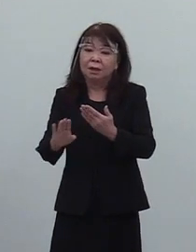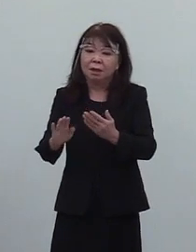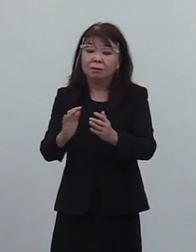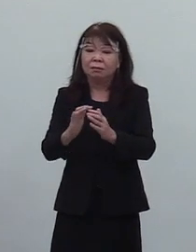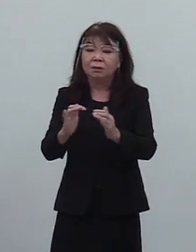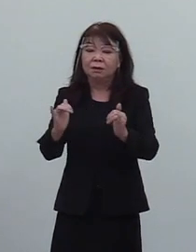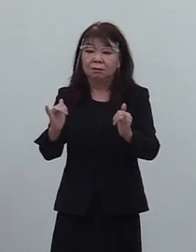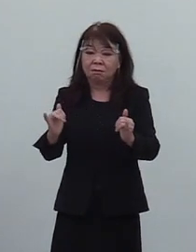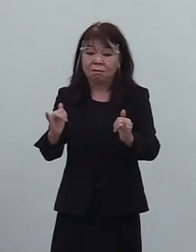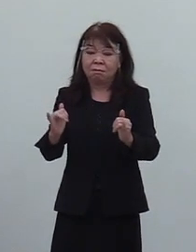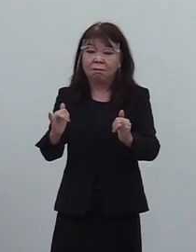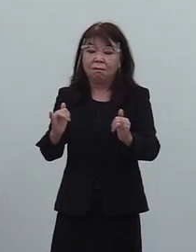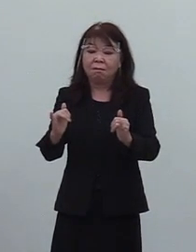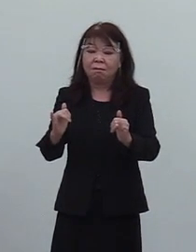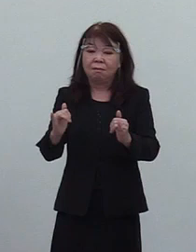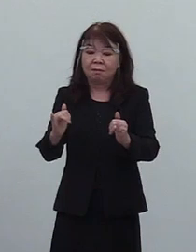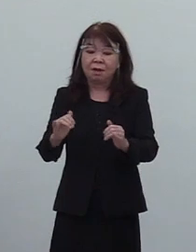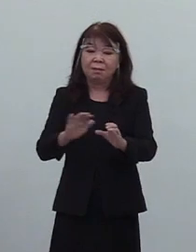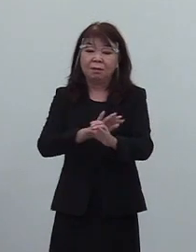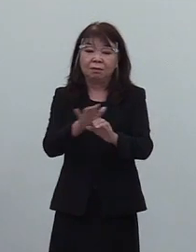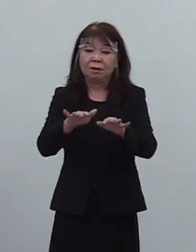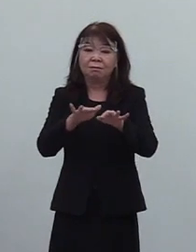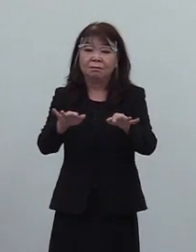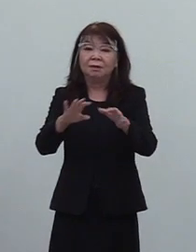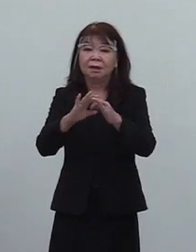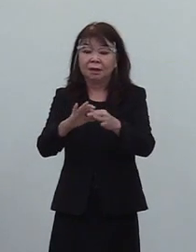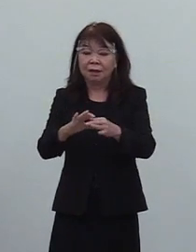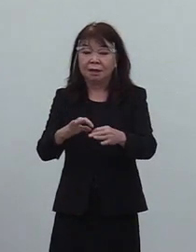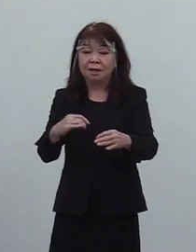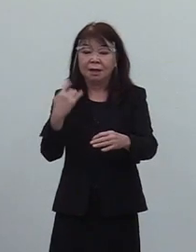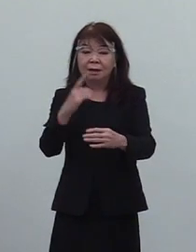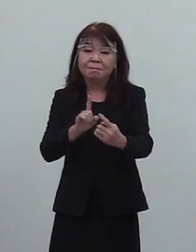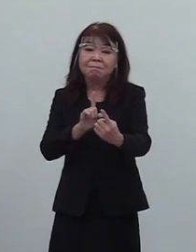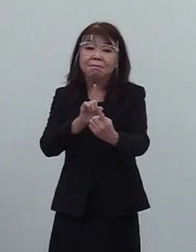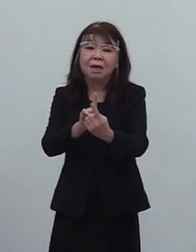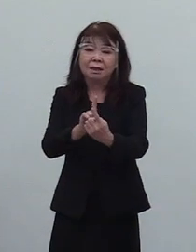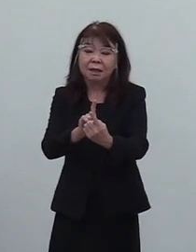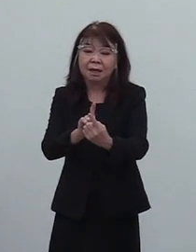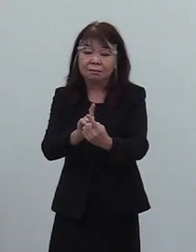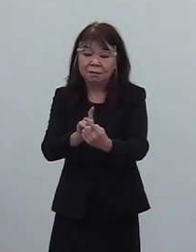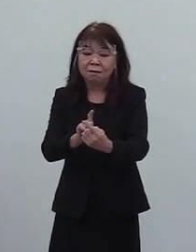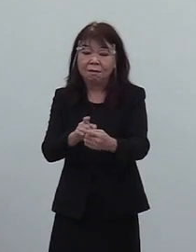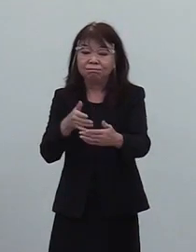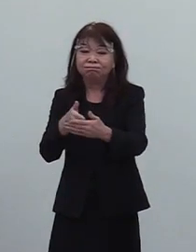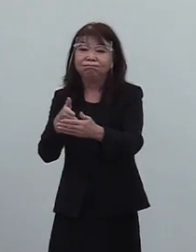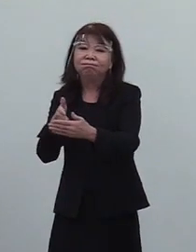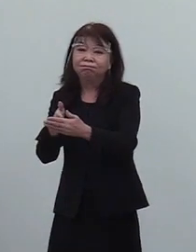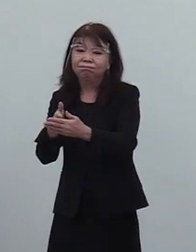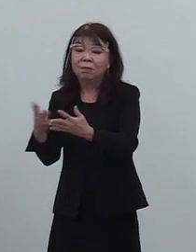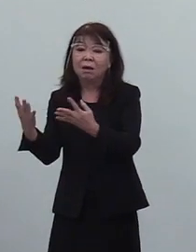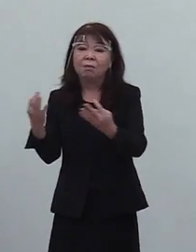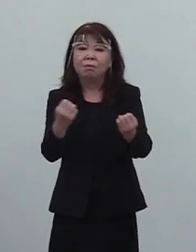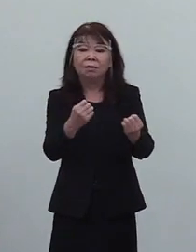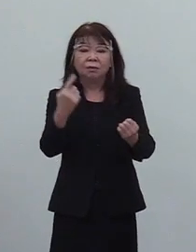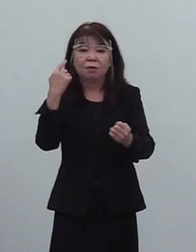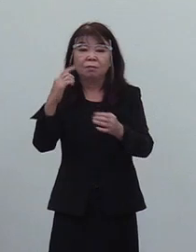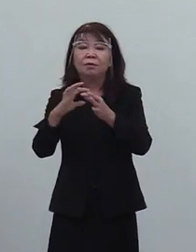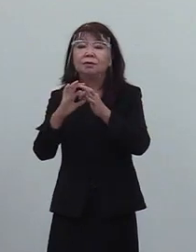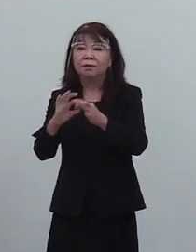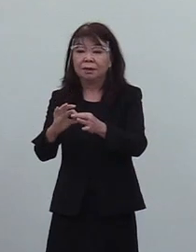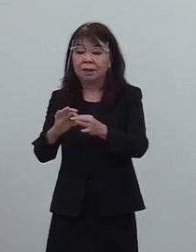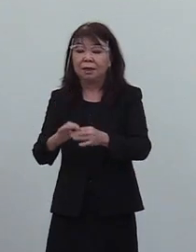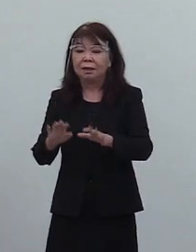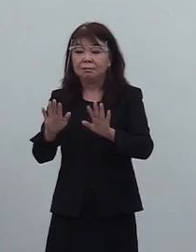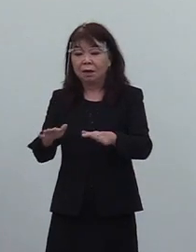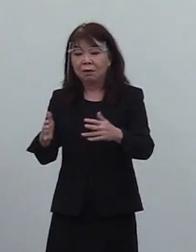手の施設はコロナが流行してから面会も極度に制限されておられるところがありますから、まあ、現時点におい